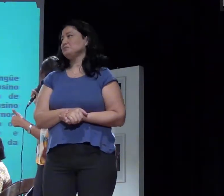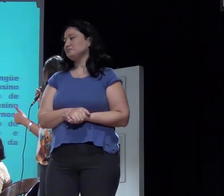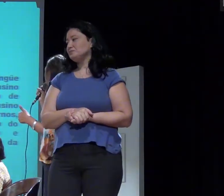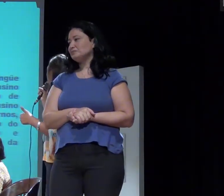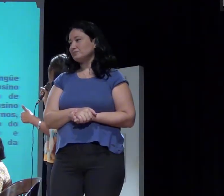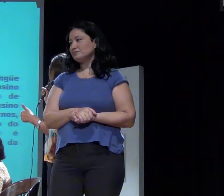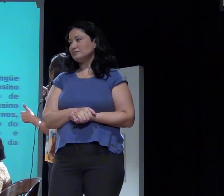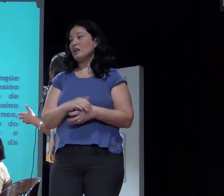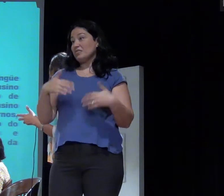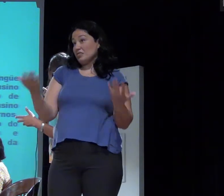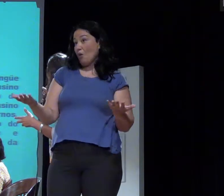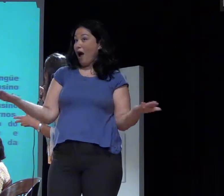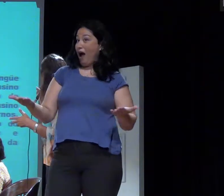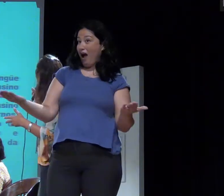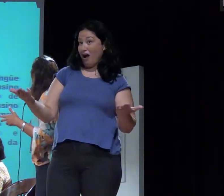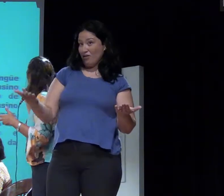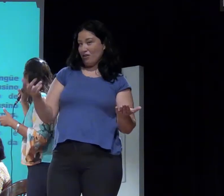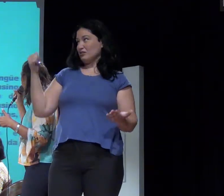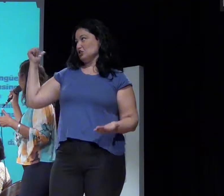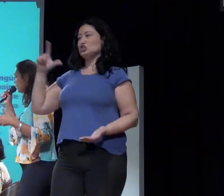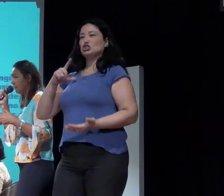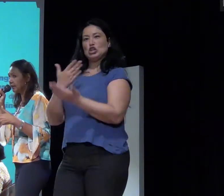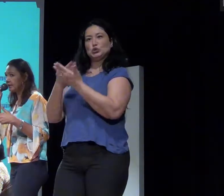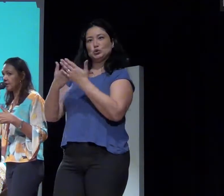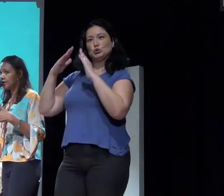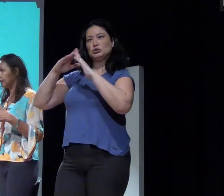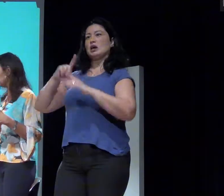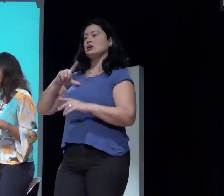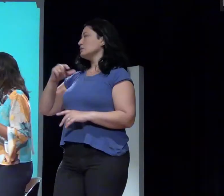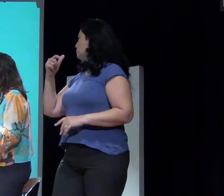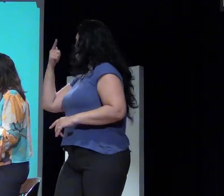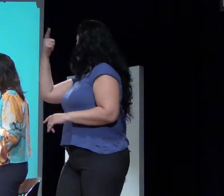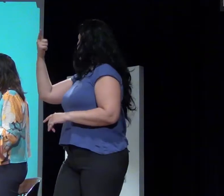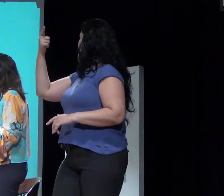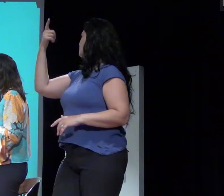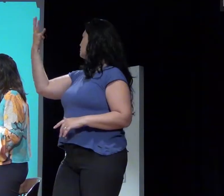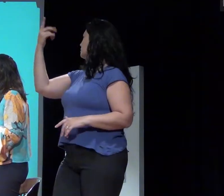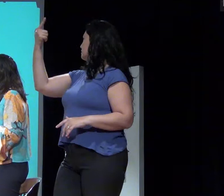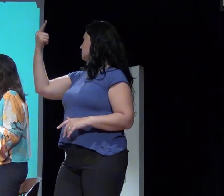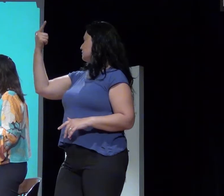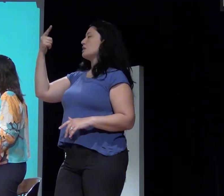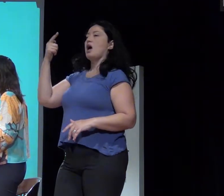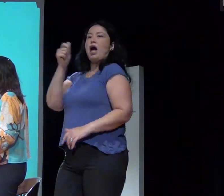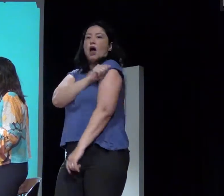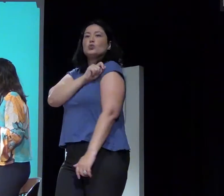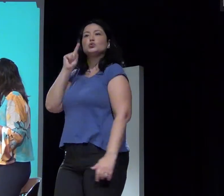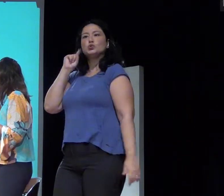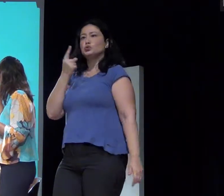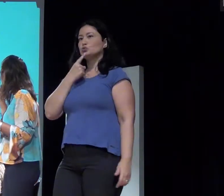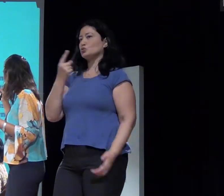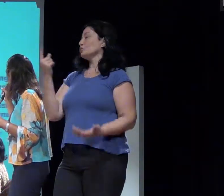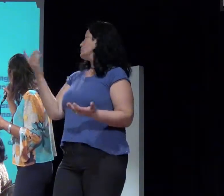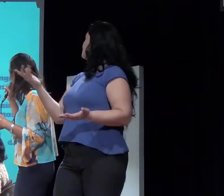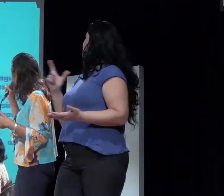Pode passar. Então, atualmente, a escola tem 247 alunos surdos, né? Nós estamos